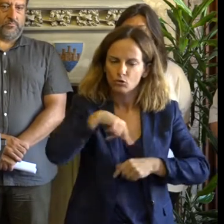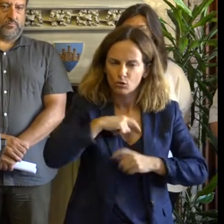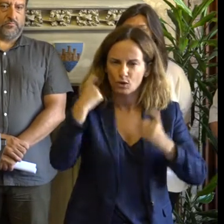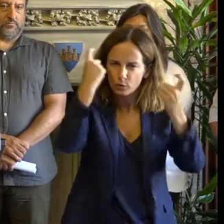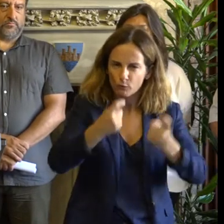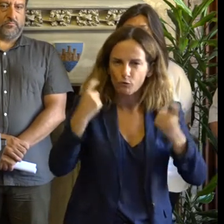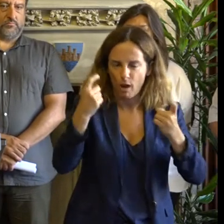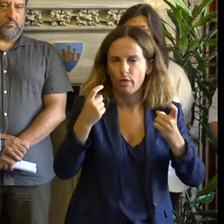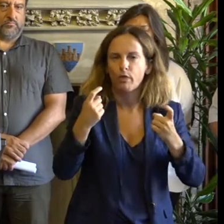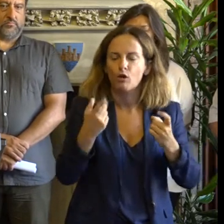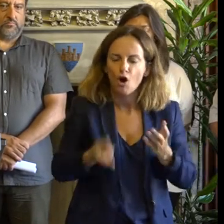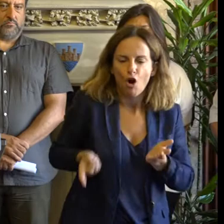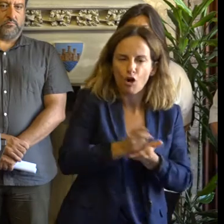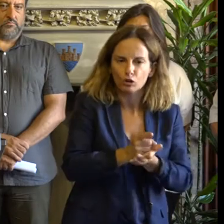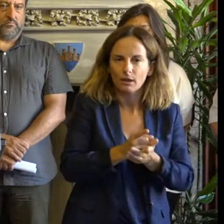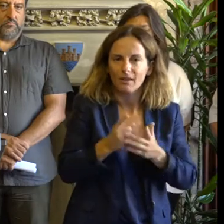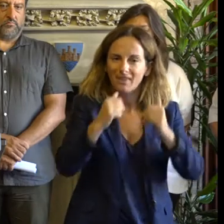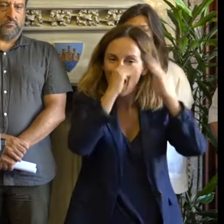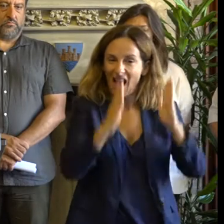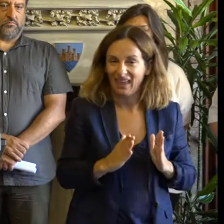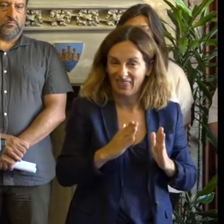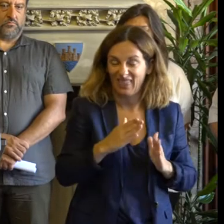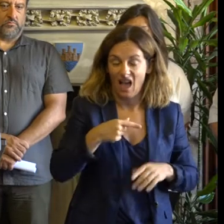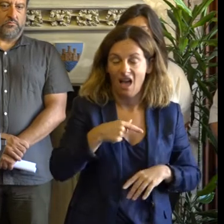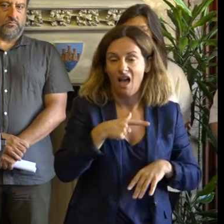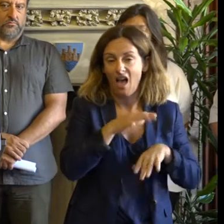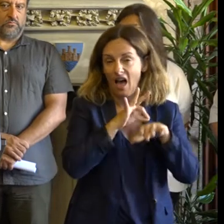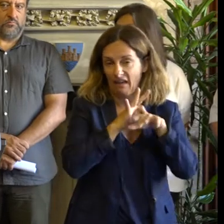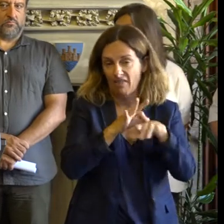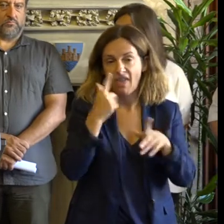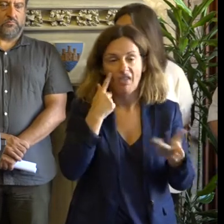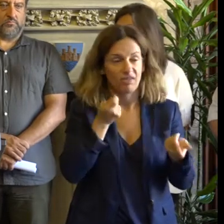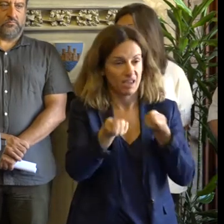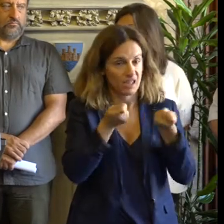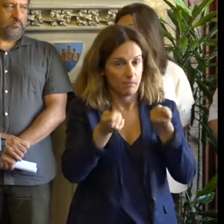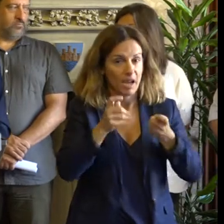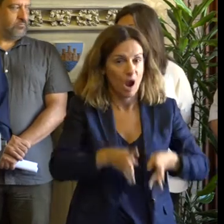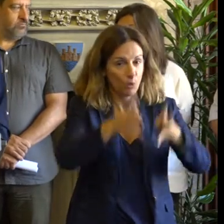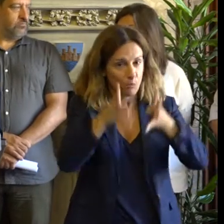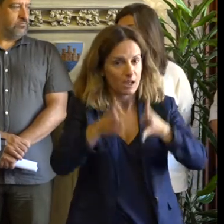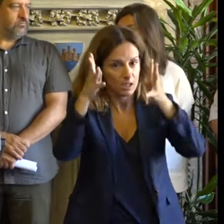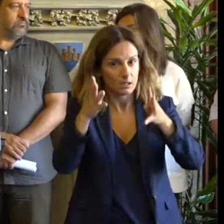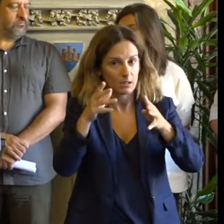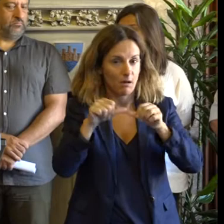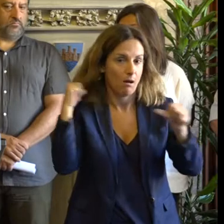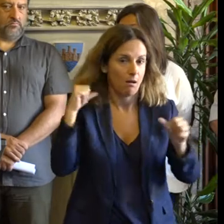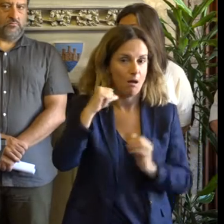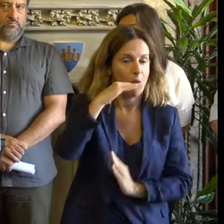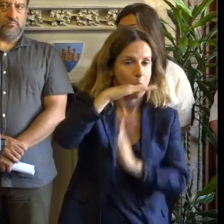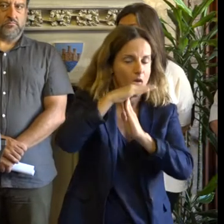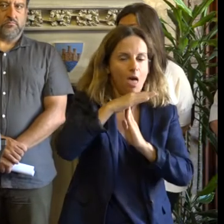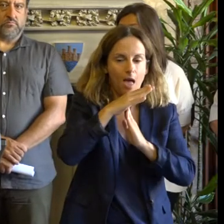posar una altra vegada en marxa l'Agència de Disciplina Urbanística per dur a terme aquesta, tot el que